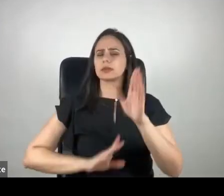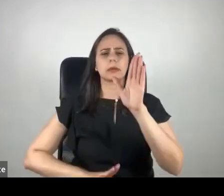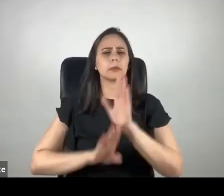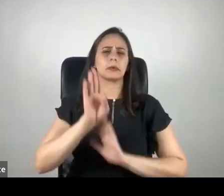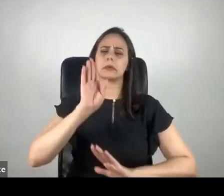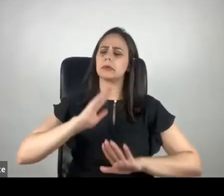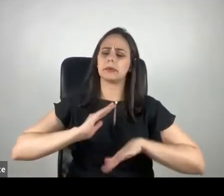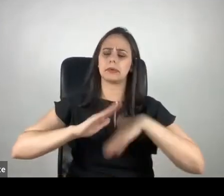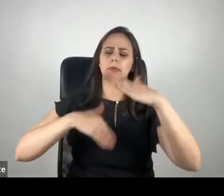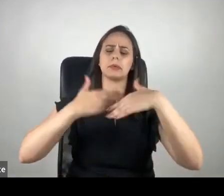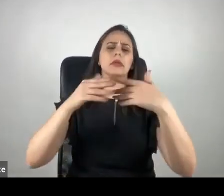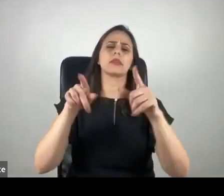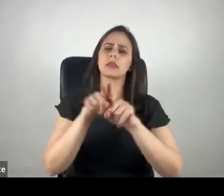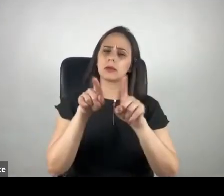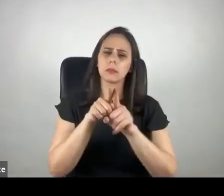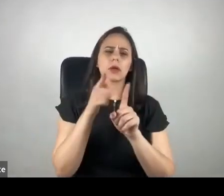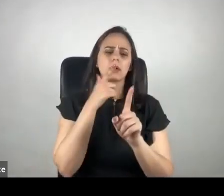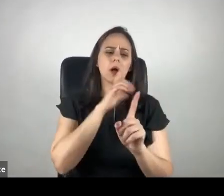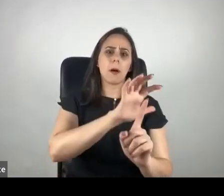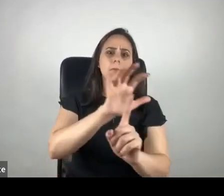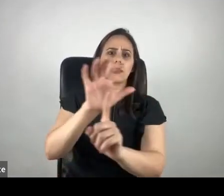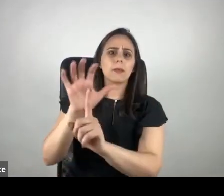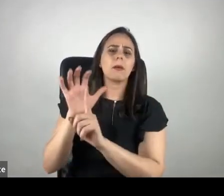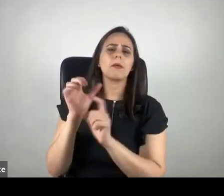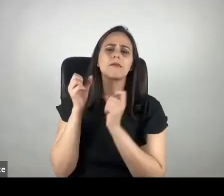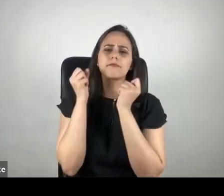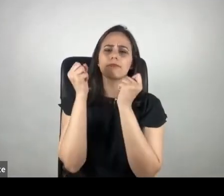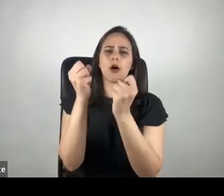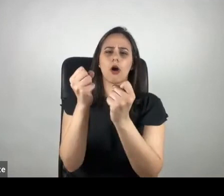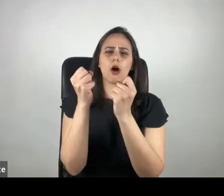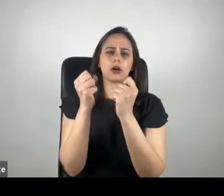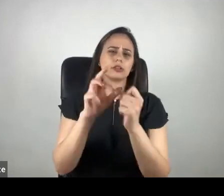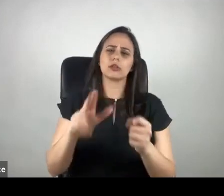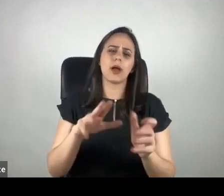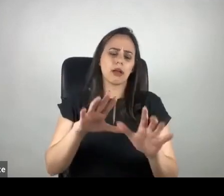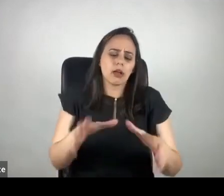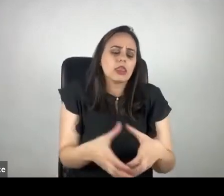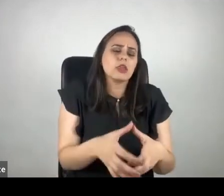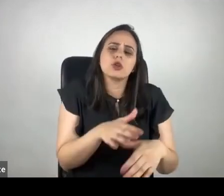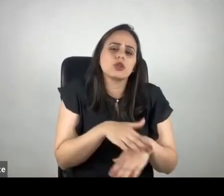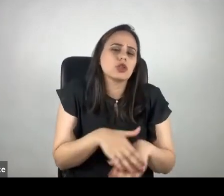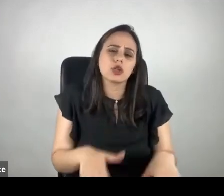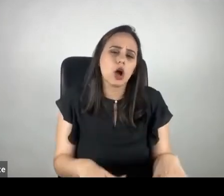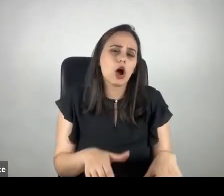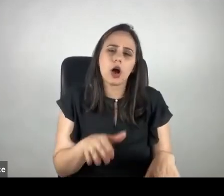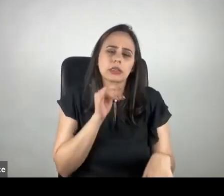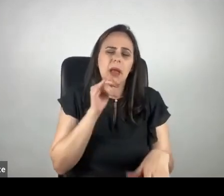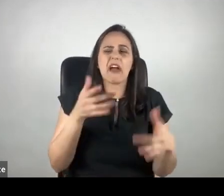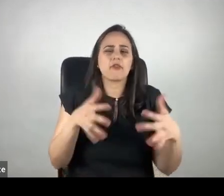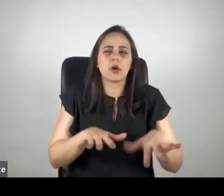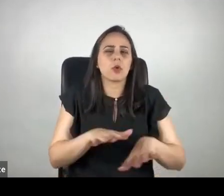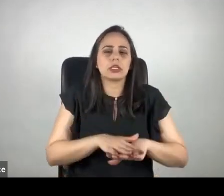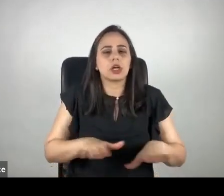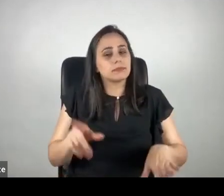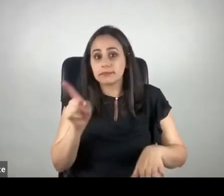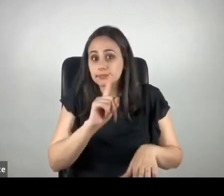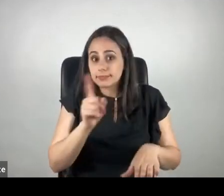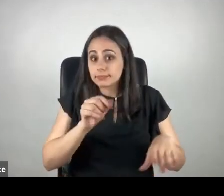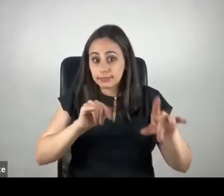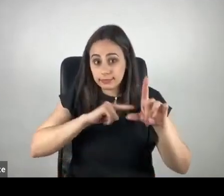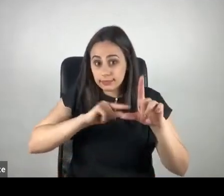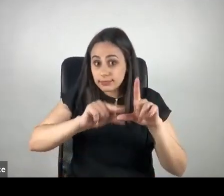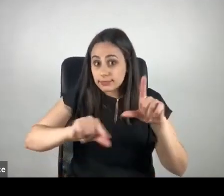impactantes. Não é somente para um nicho. Não é, vou só incluir. Se você tiver legenda,